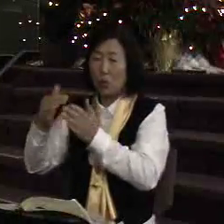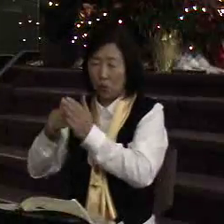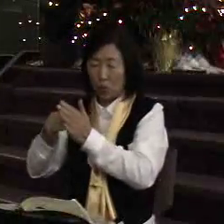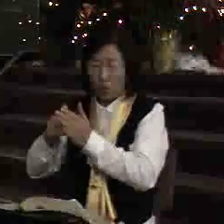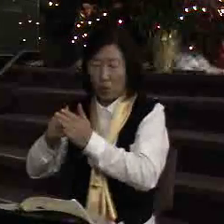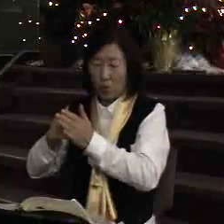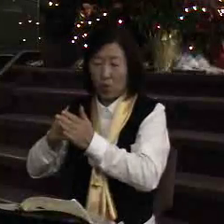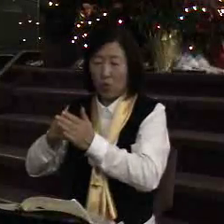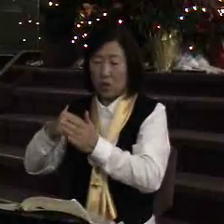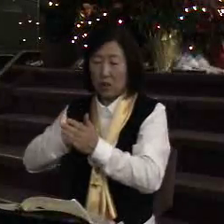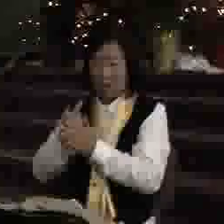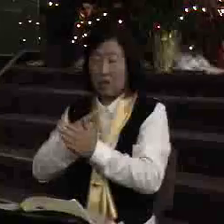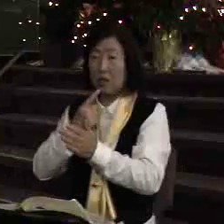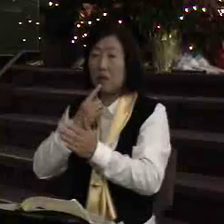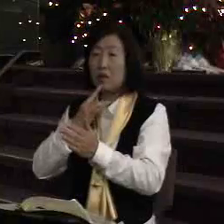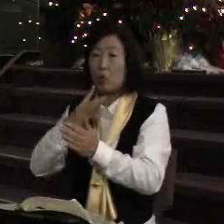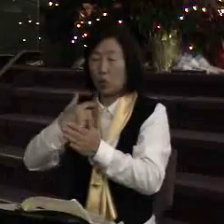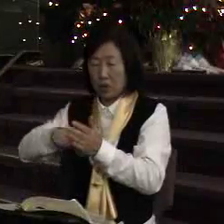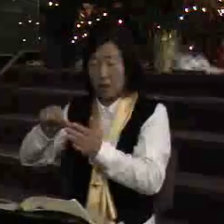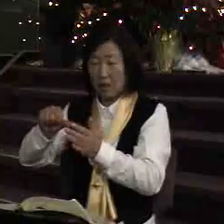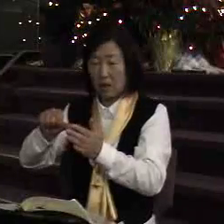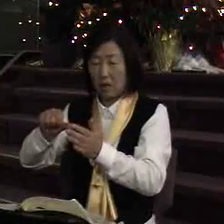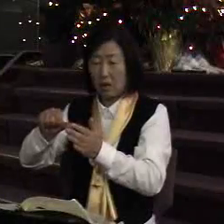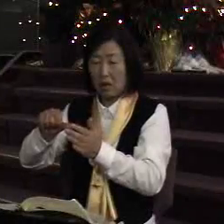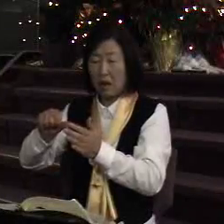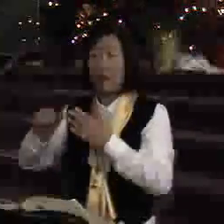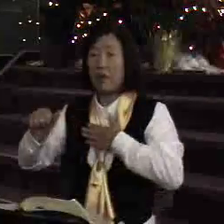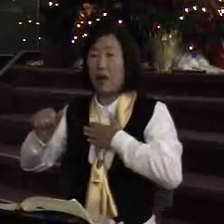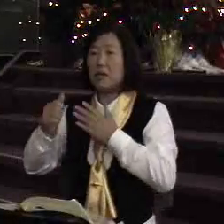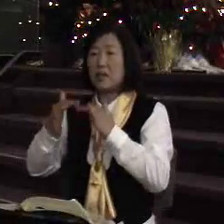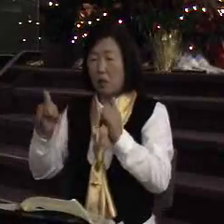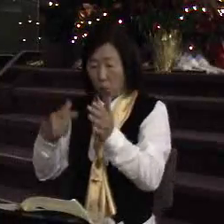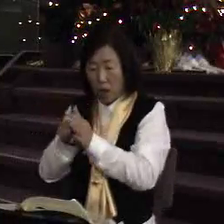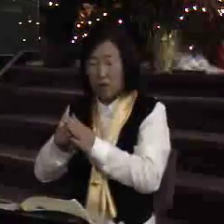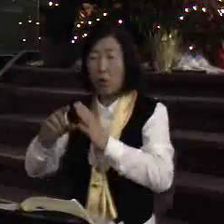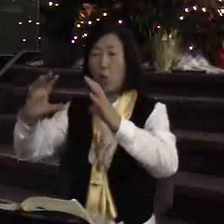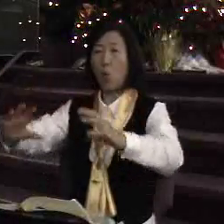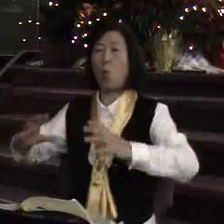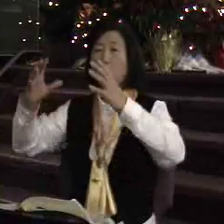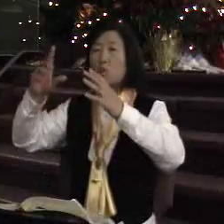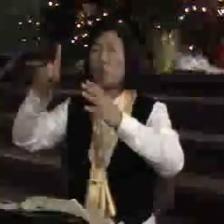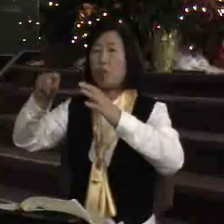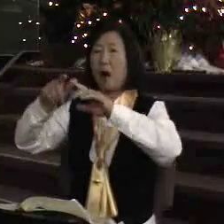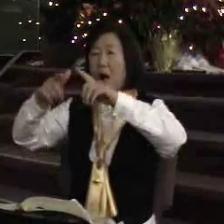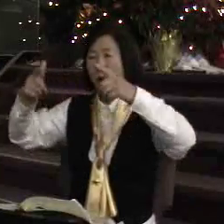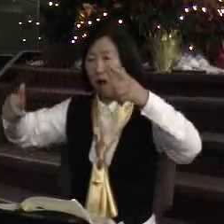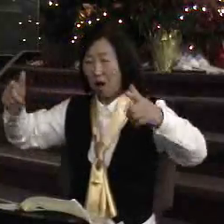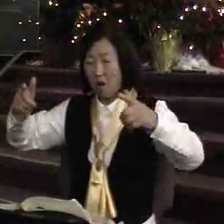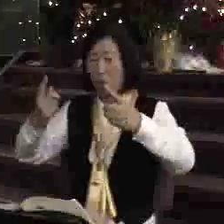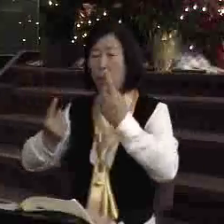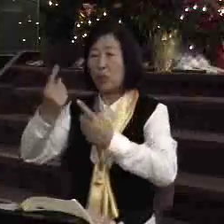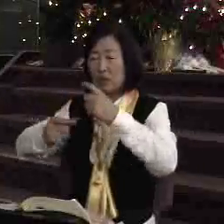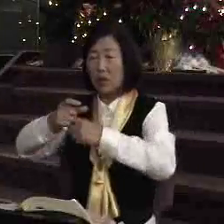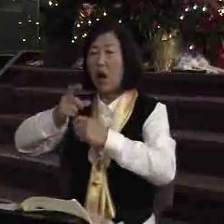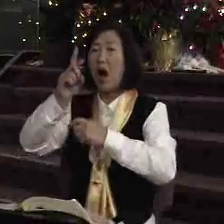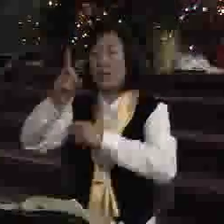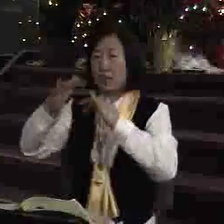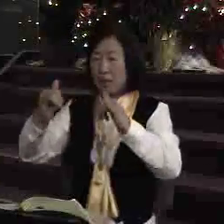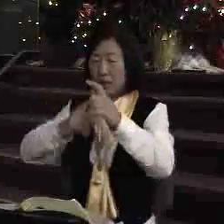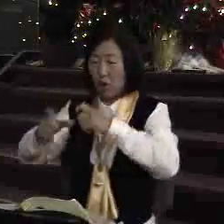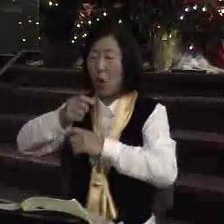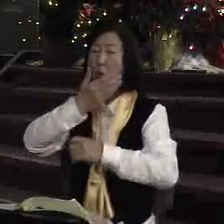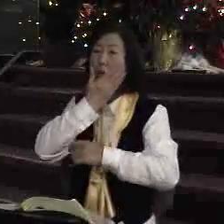자신의 독생자를, 나 한 사람을 위하여, 우주 만물보다도 한 사람이 더 귀하다, 나에게는 너가